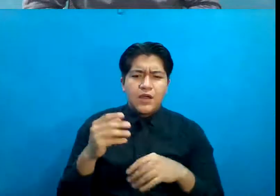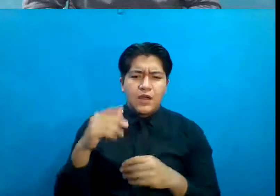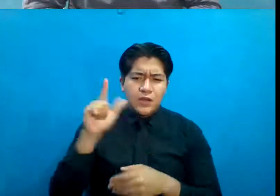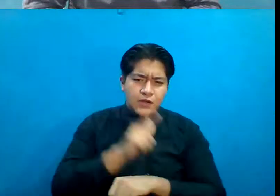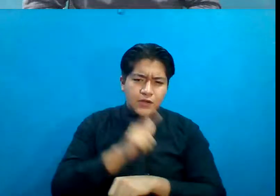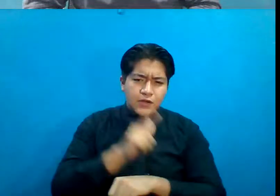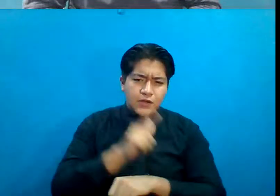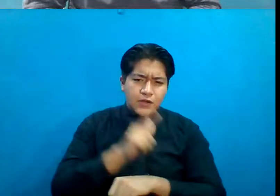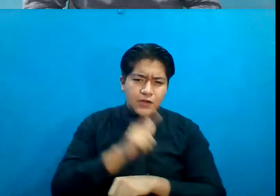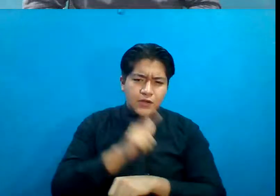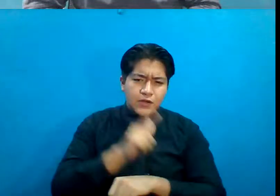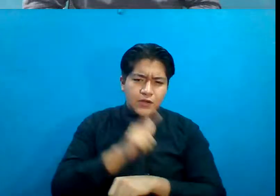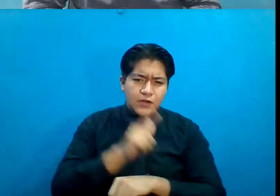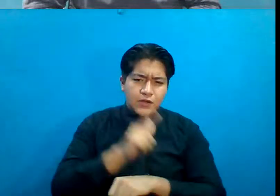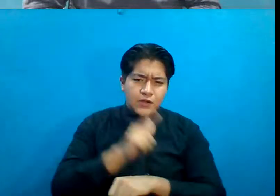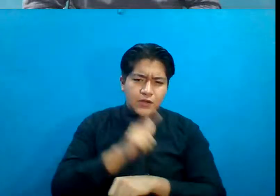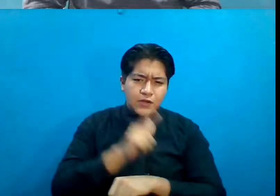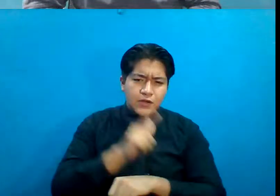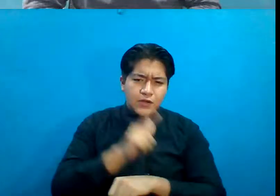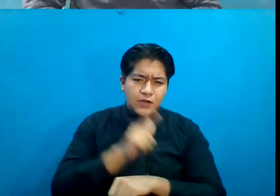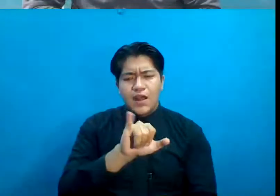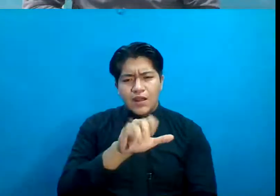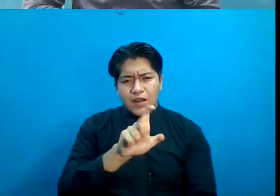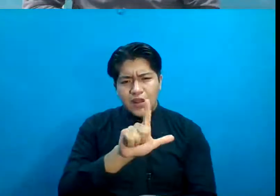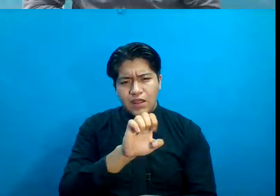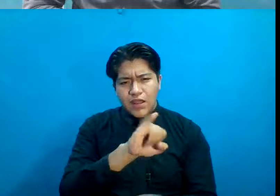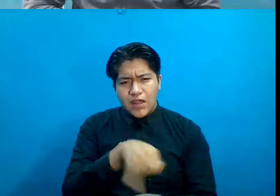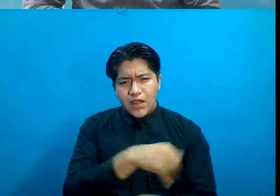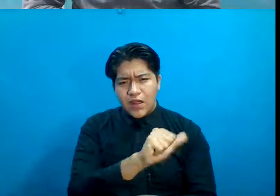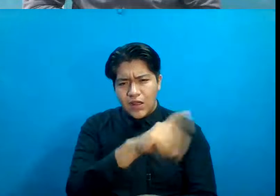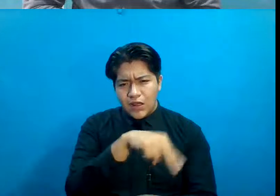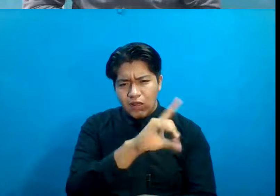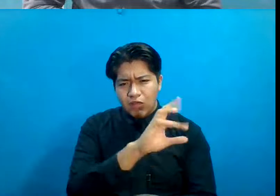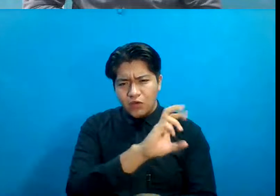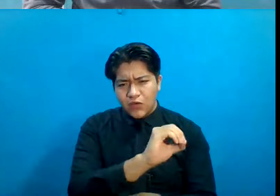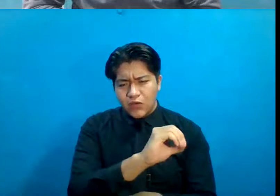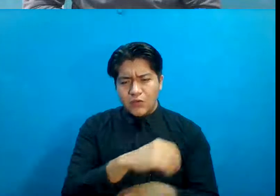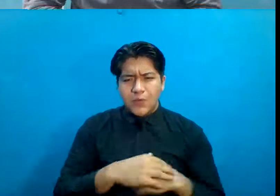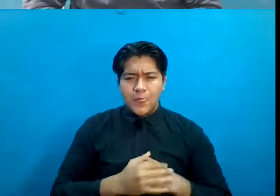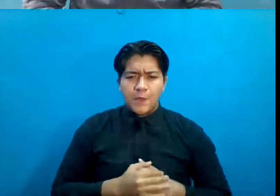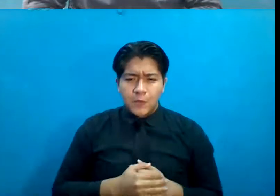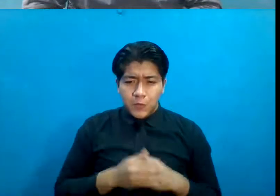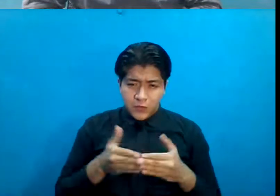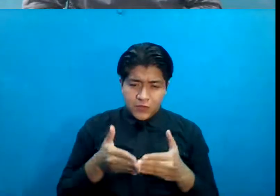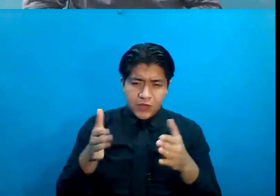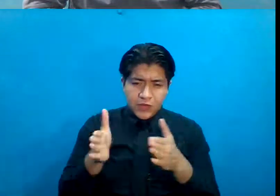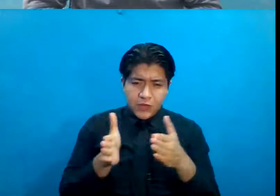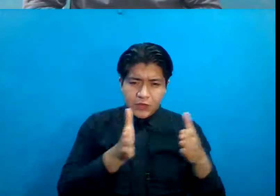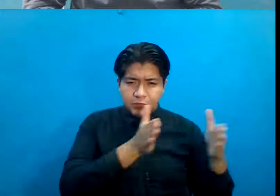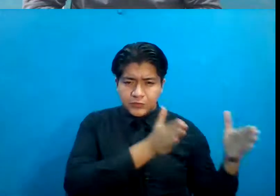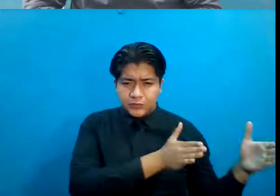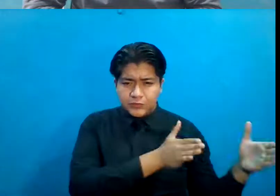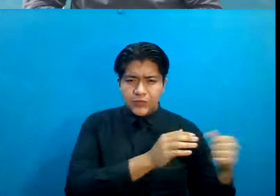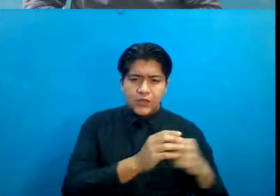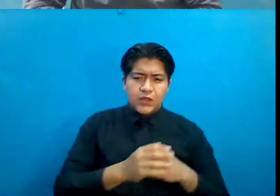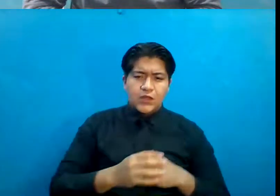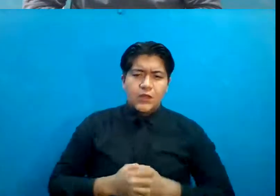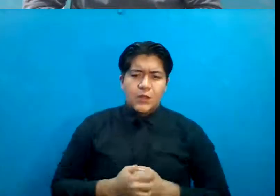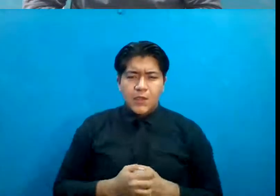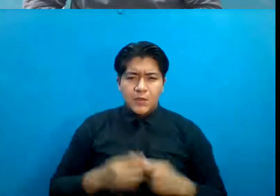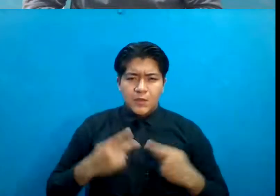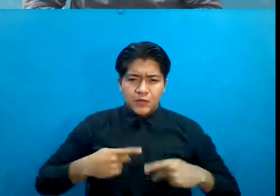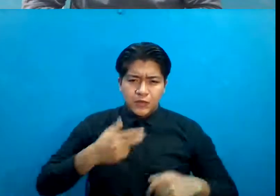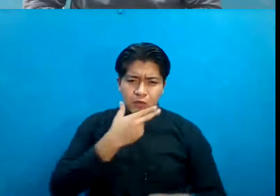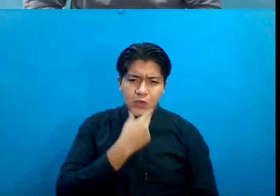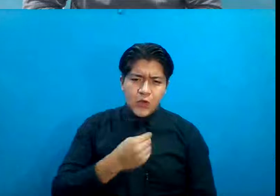Alejandro Cadena. Posteriormente tenemos al ciudadano José Héctor Juárez Peregrino,